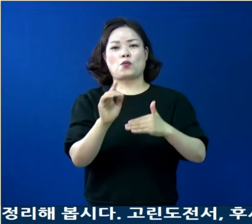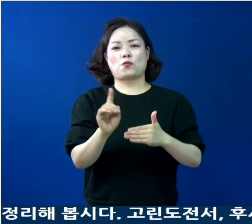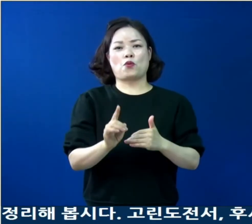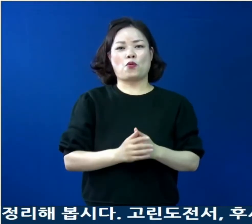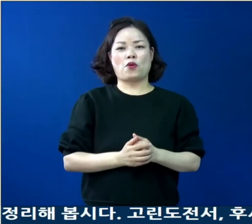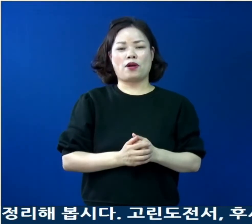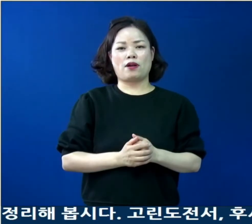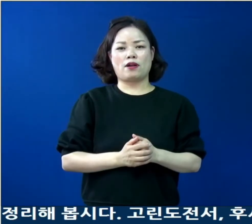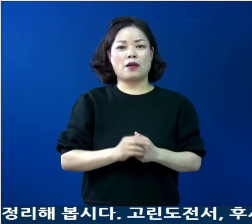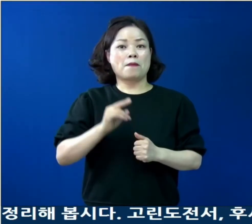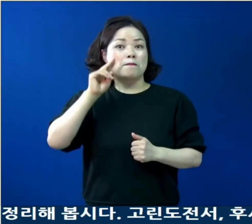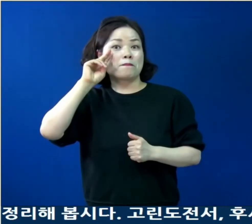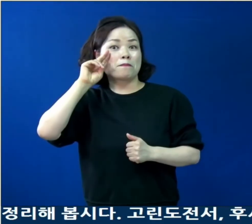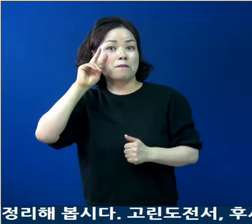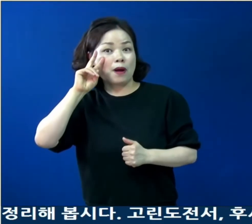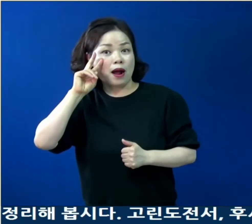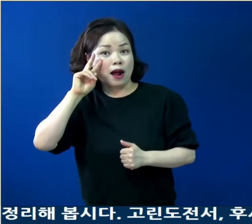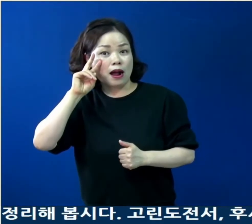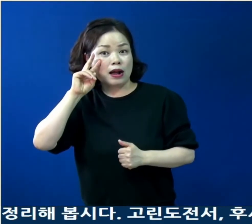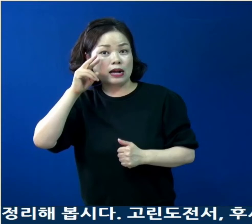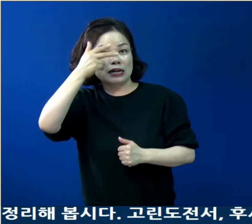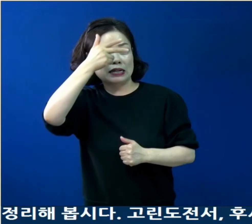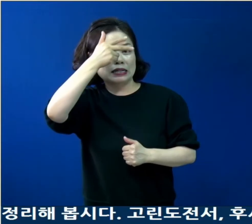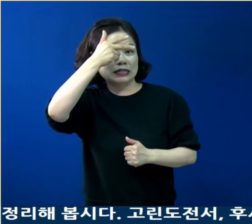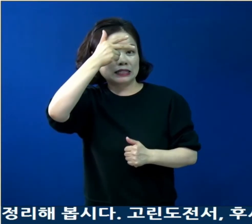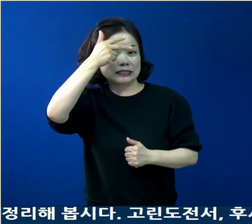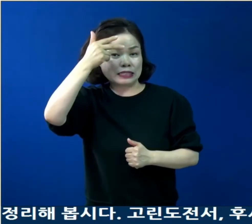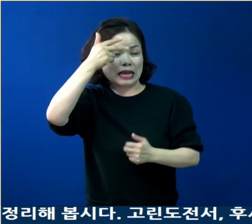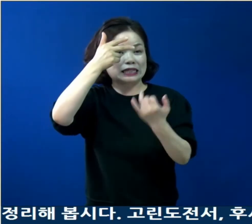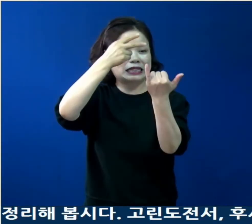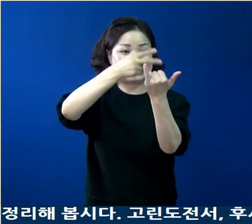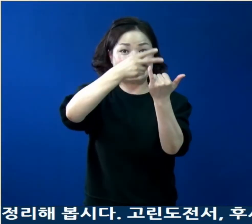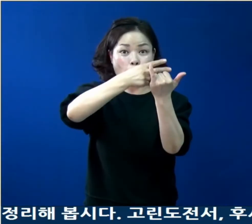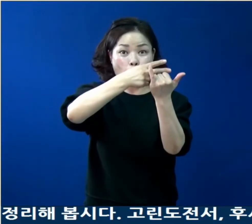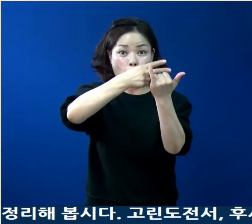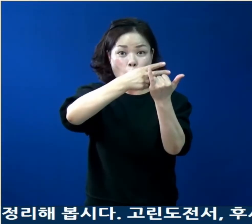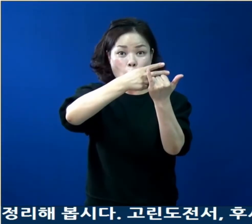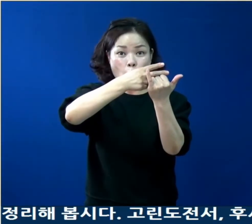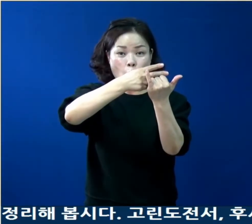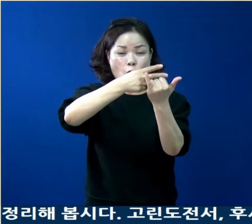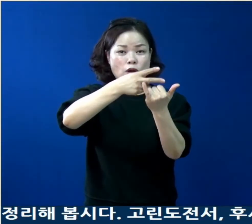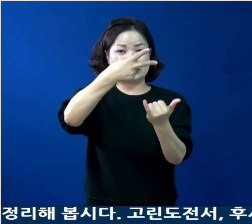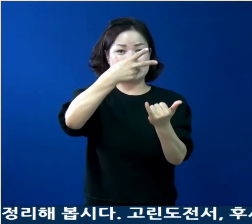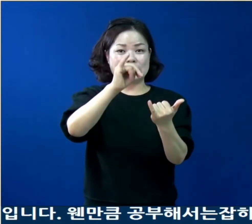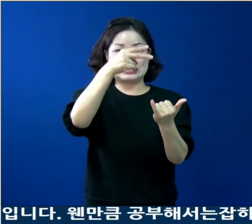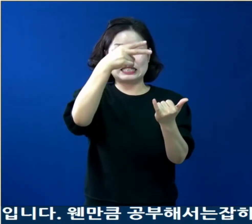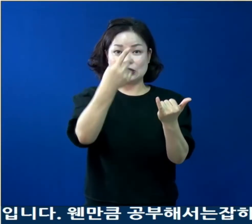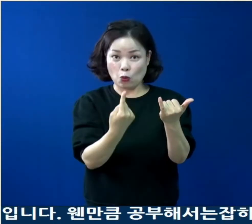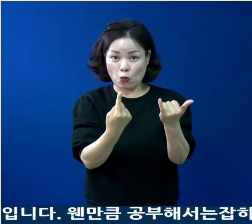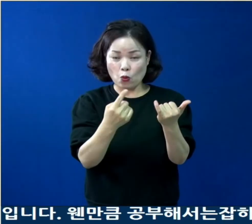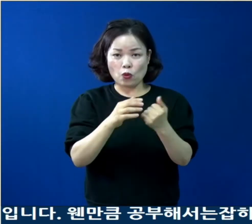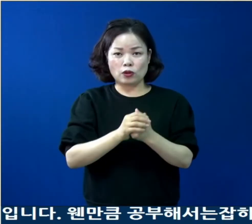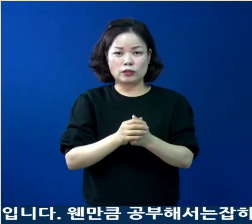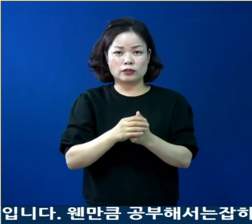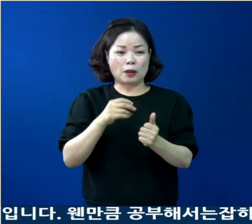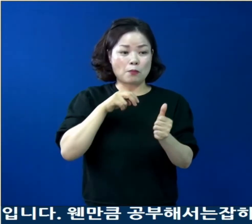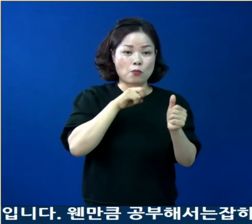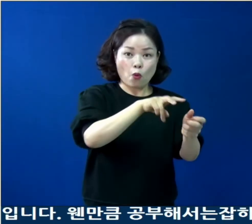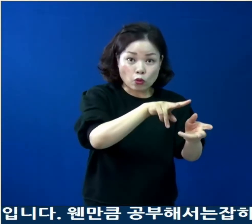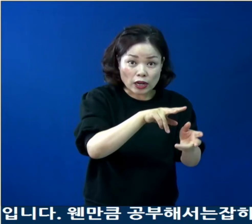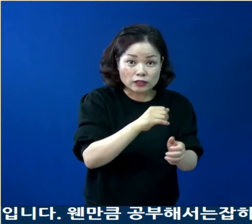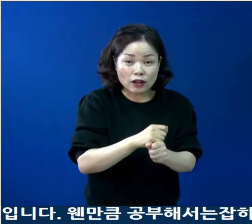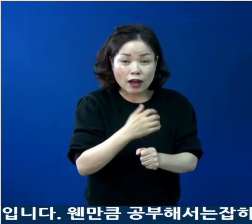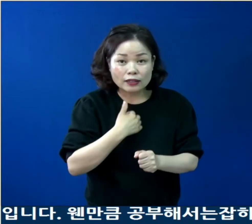뭐냐면, 바울이 디도를 고린도로 보내는 겁니다. 아까 지도 보셨던 기억나세요? 고린도 바울이 방문한